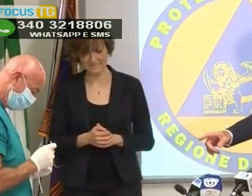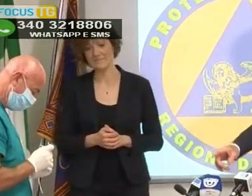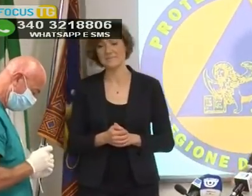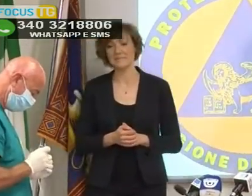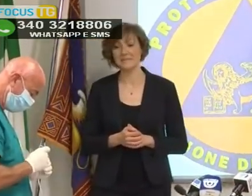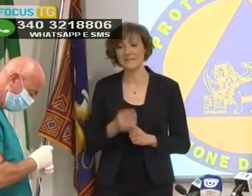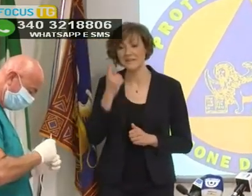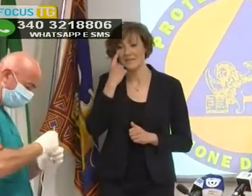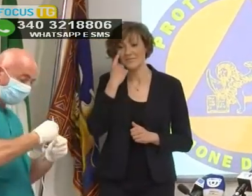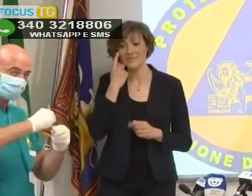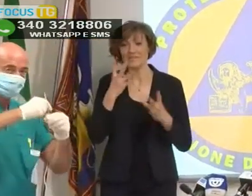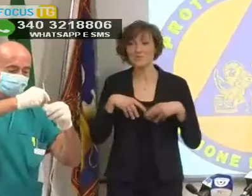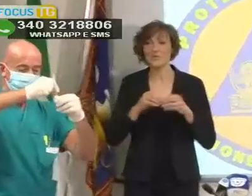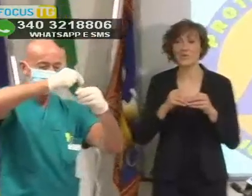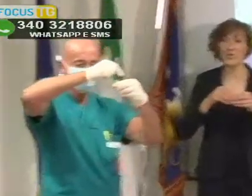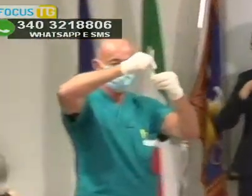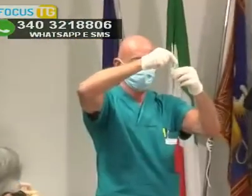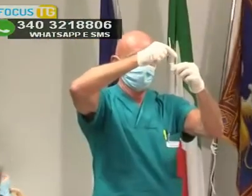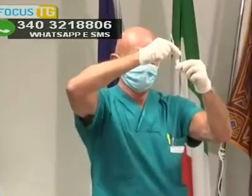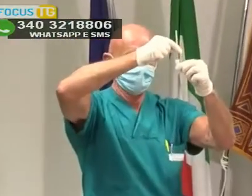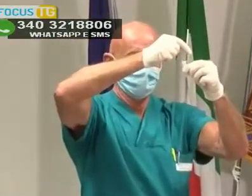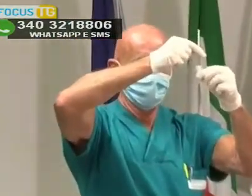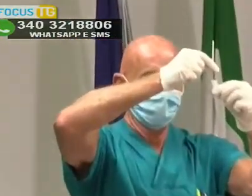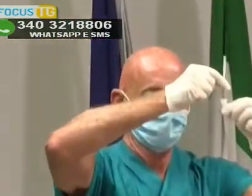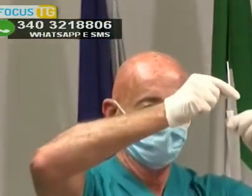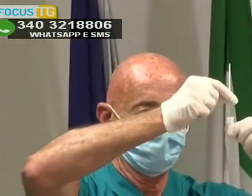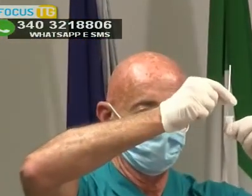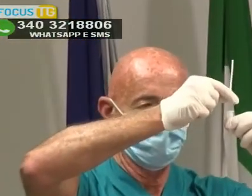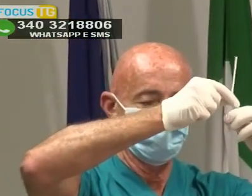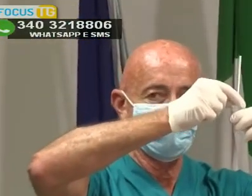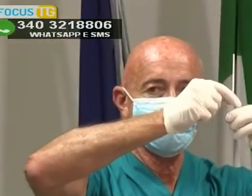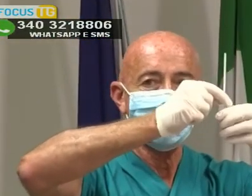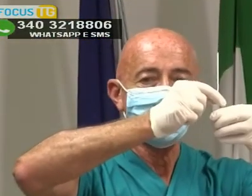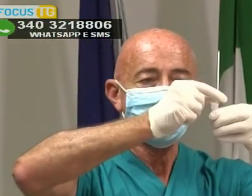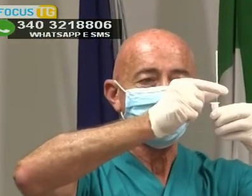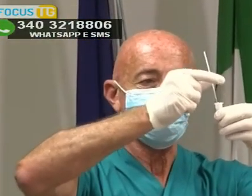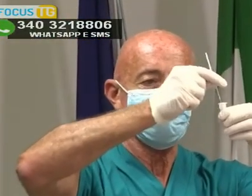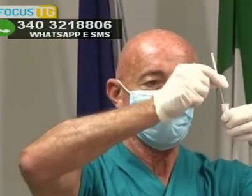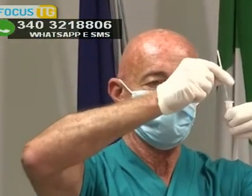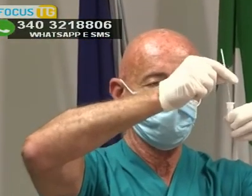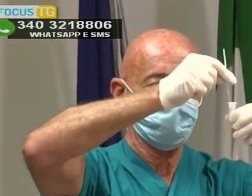Guardate, fai vedere come. Lo infila dentro al kit.